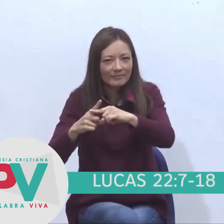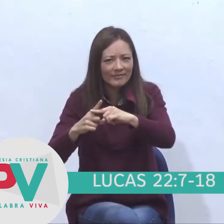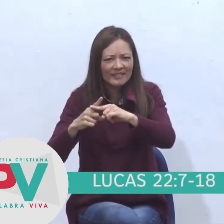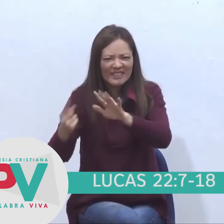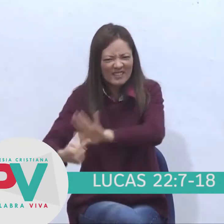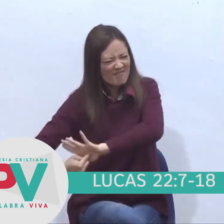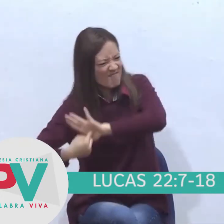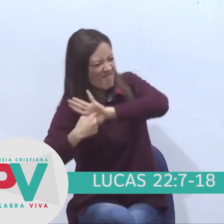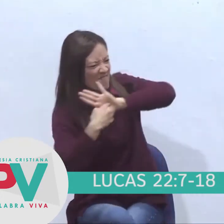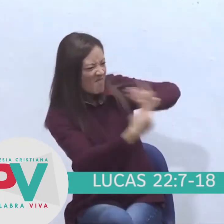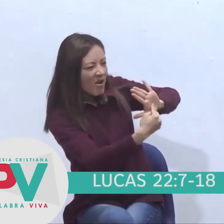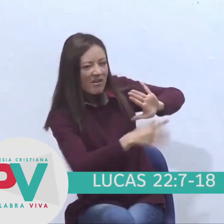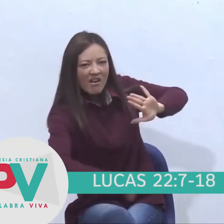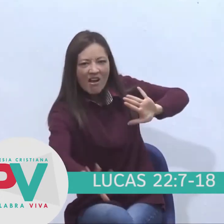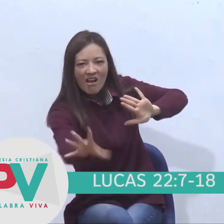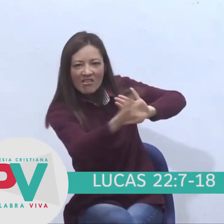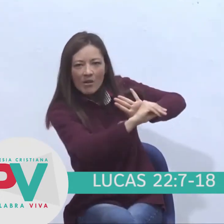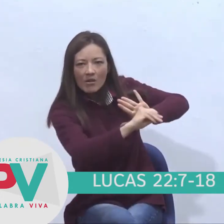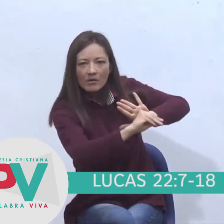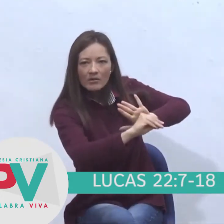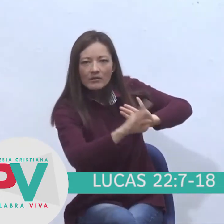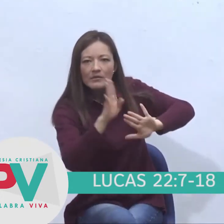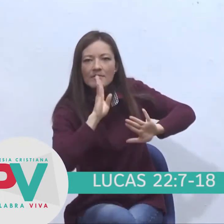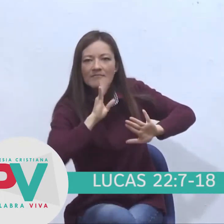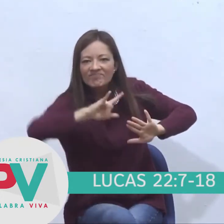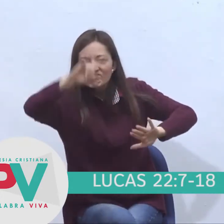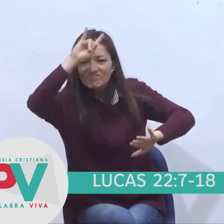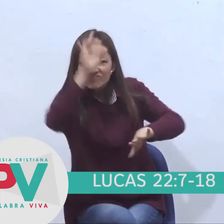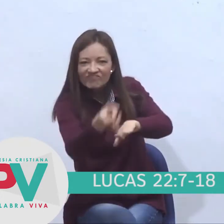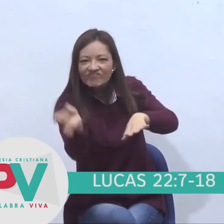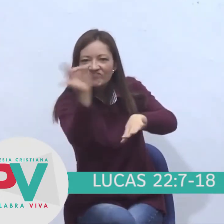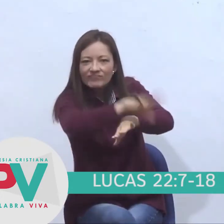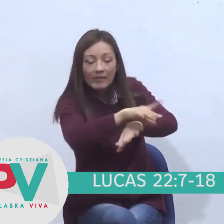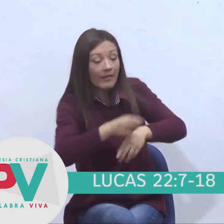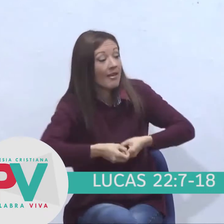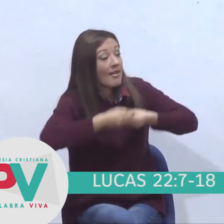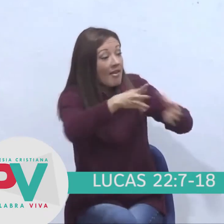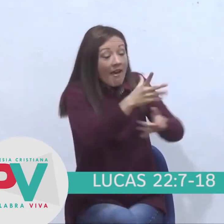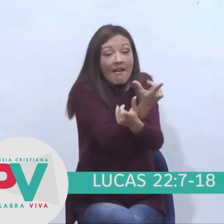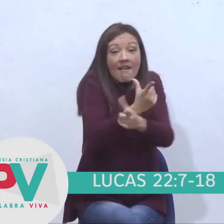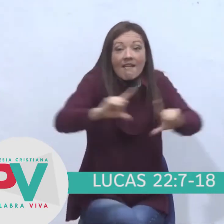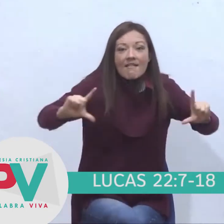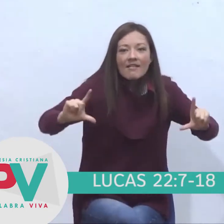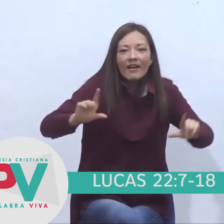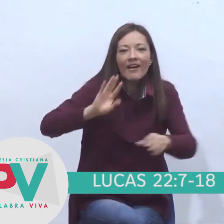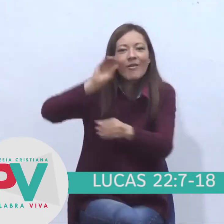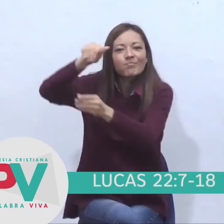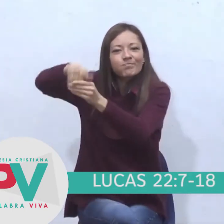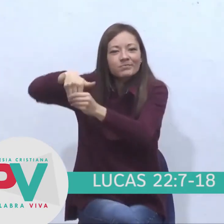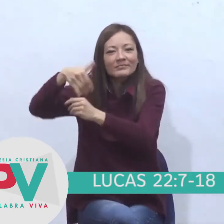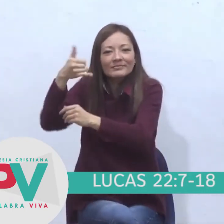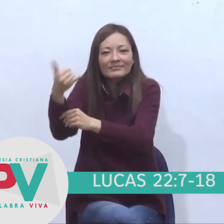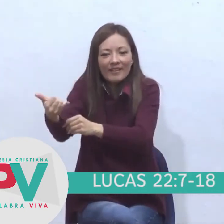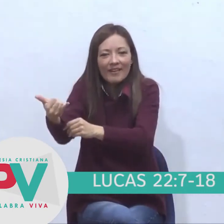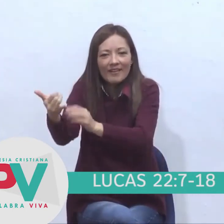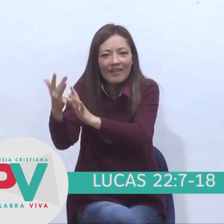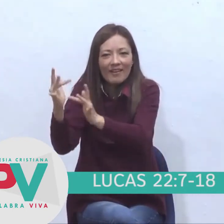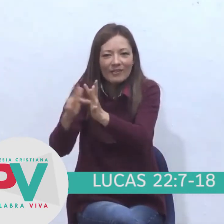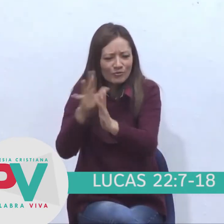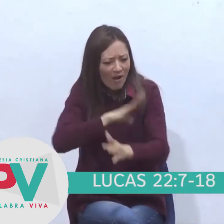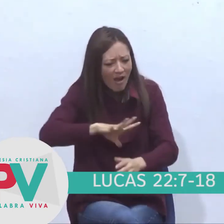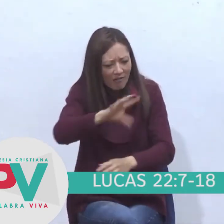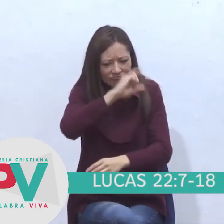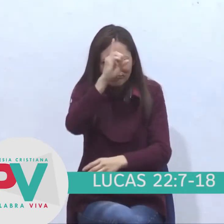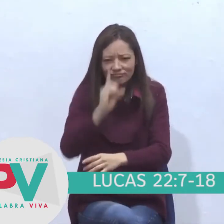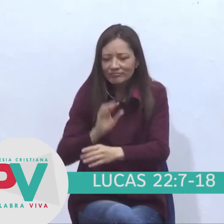expuso públicamente a las huestes y potestades y nos dio libertad a todos aquellos que hemos reposado en Él. Ya está todo